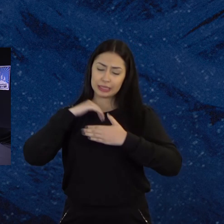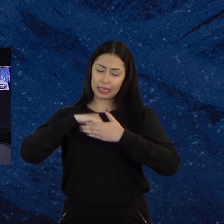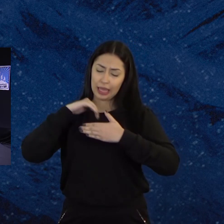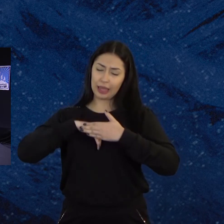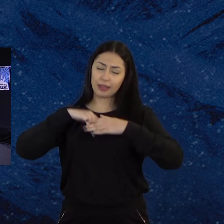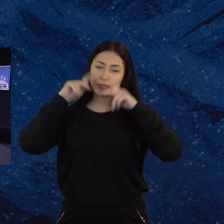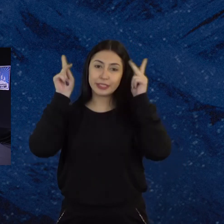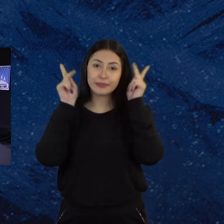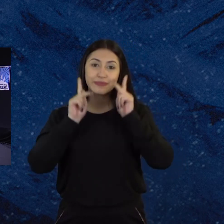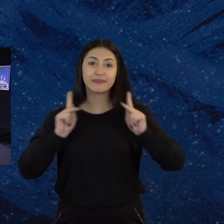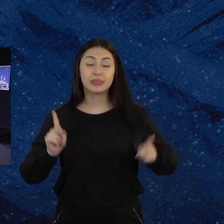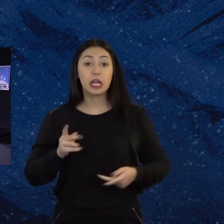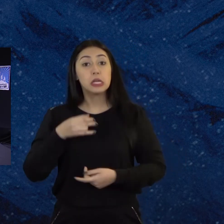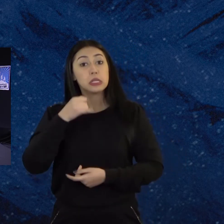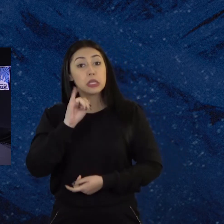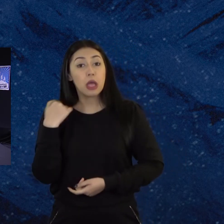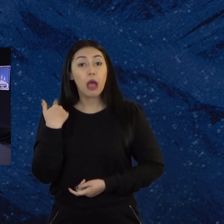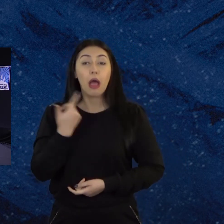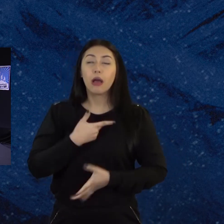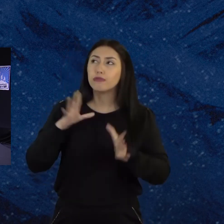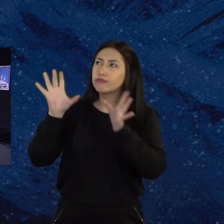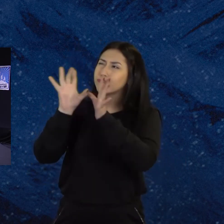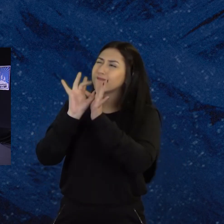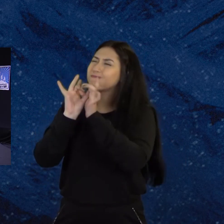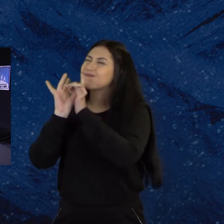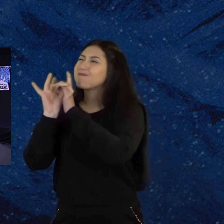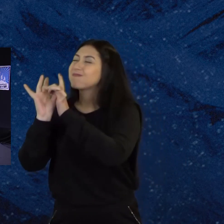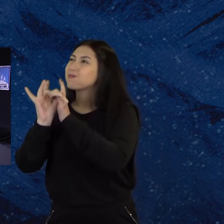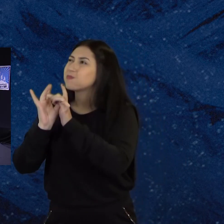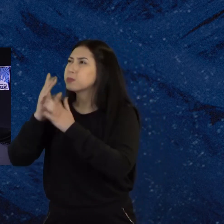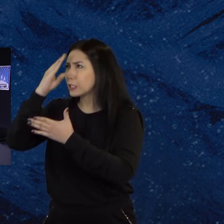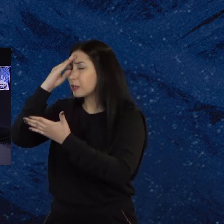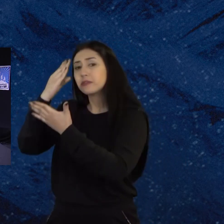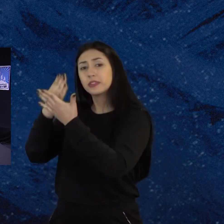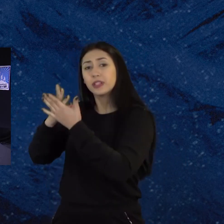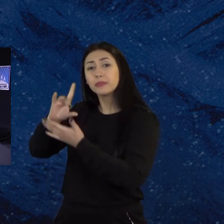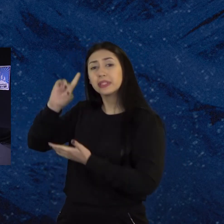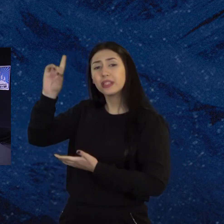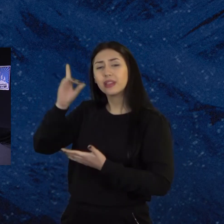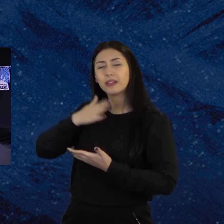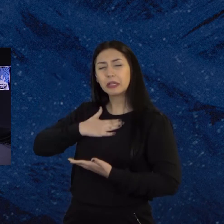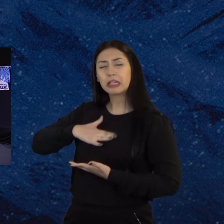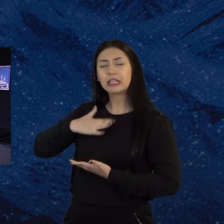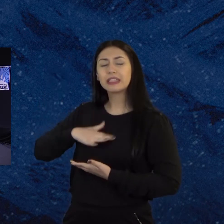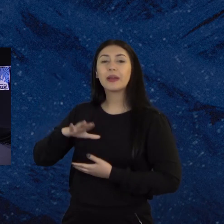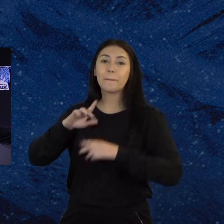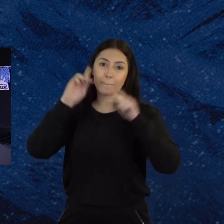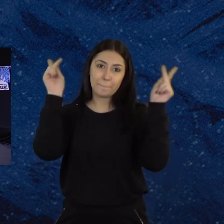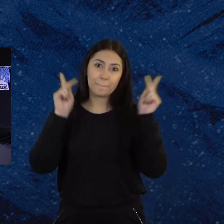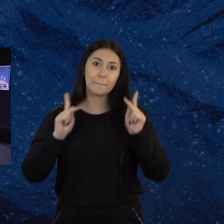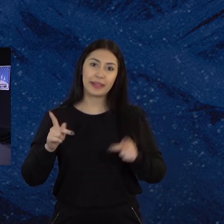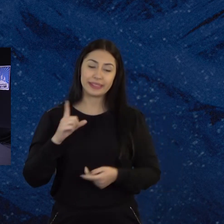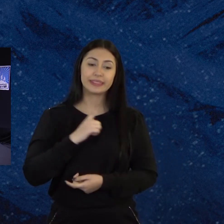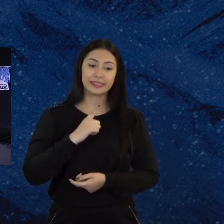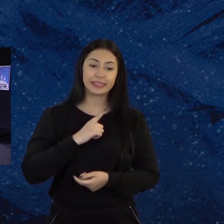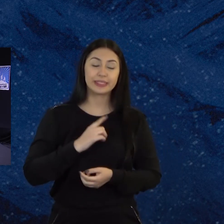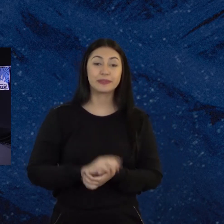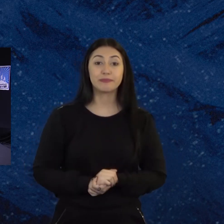Se nós estamos em Deus, se nós descansamos nele, nós temos essa paz. Muito rico